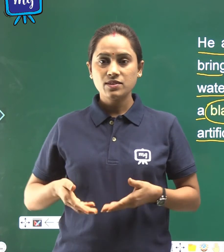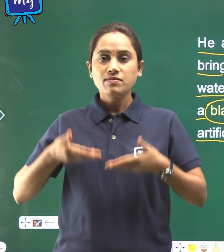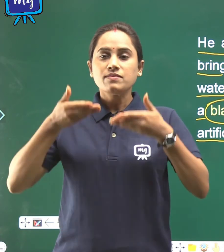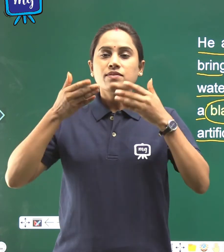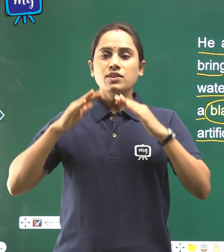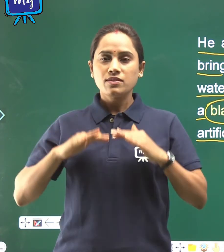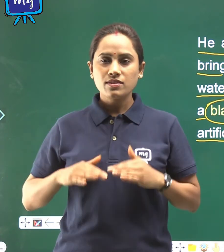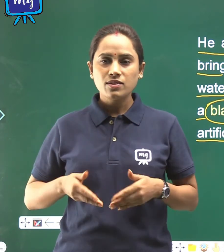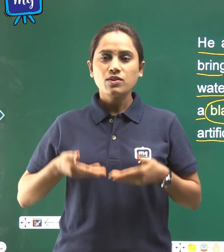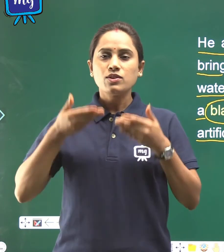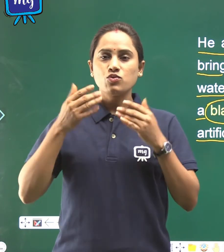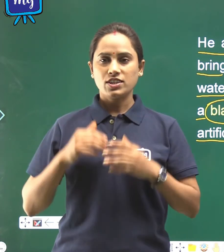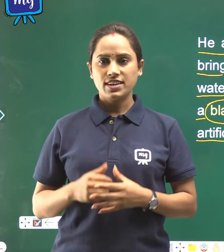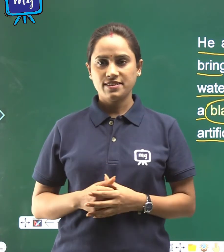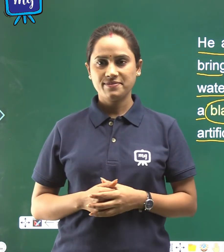श्वसन.